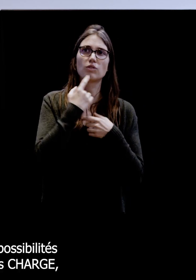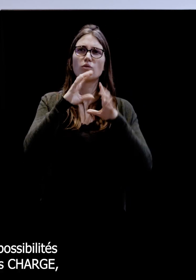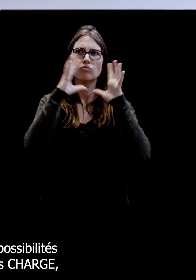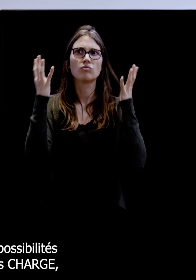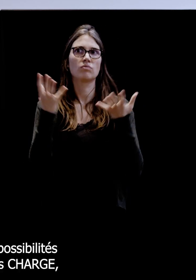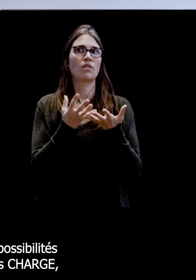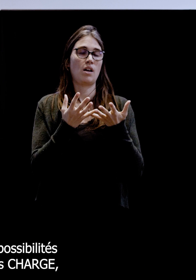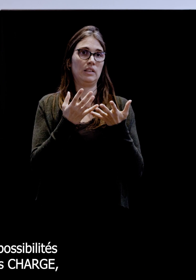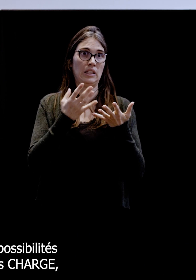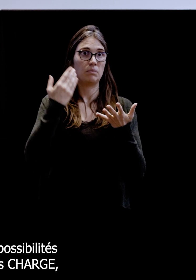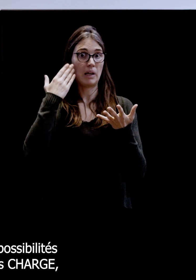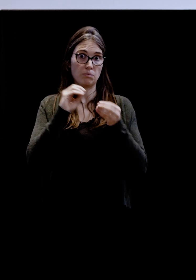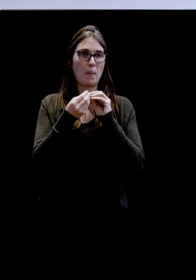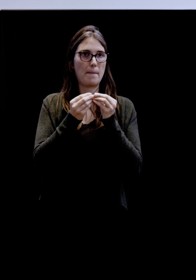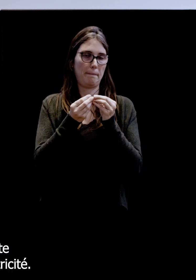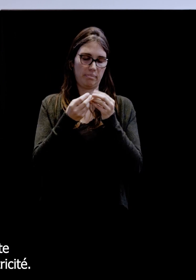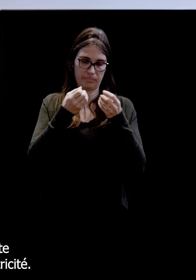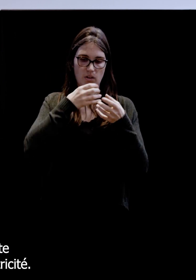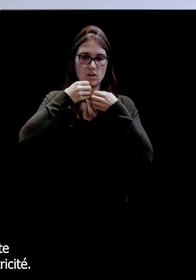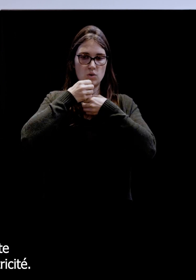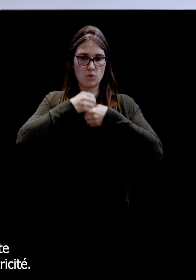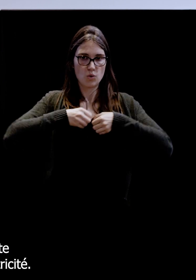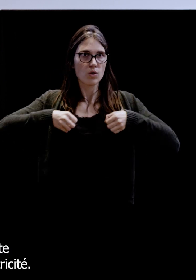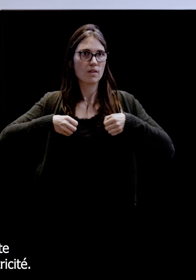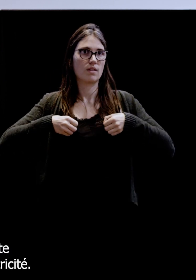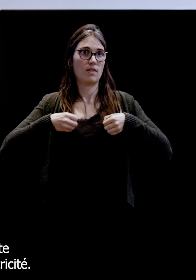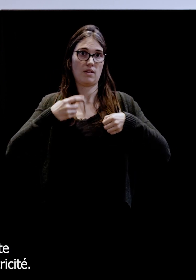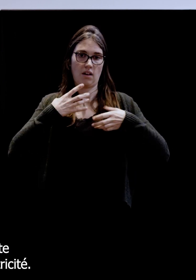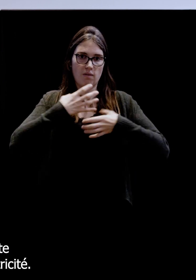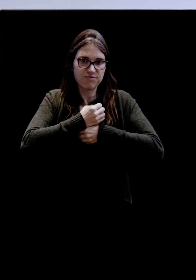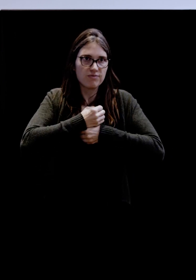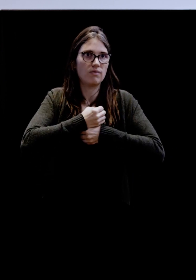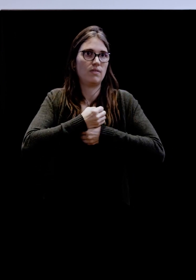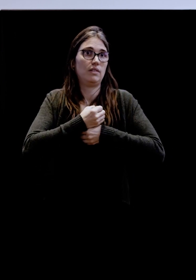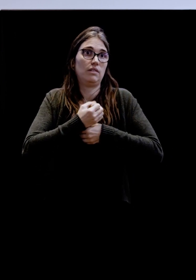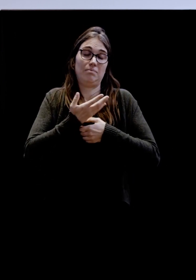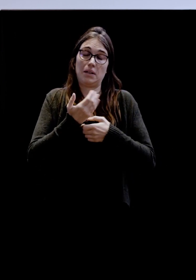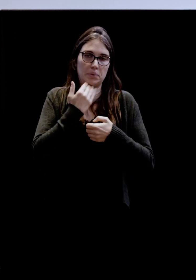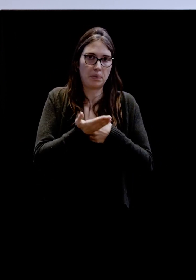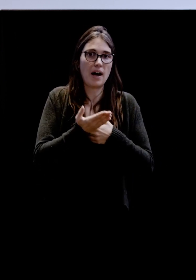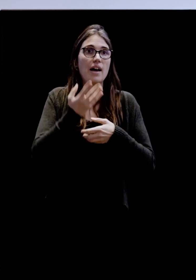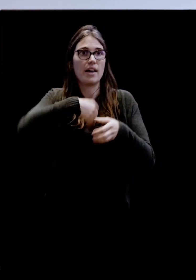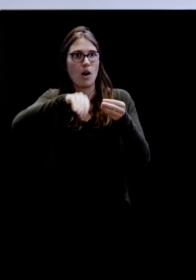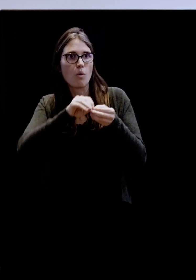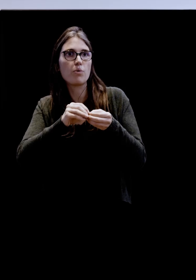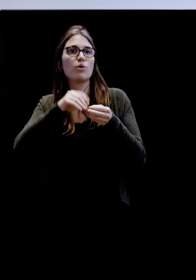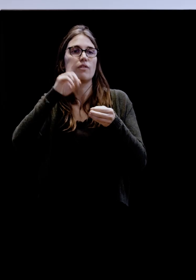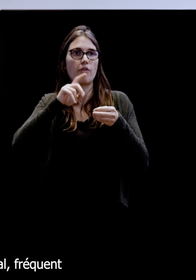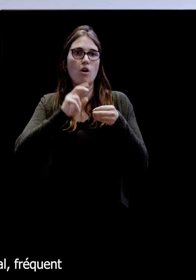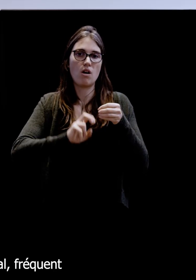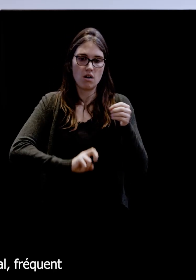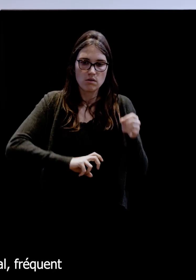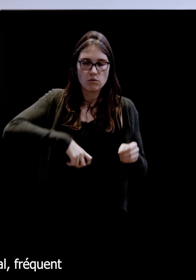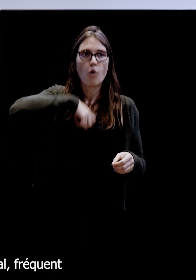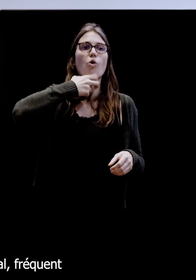de lésions chez les enfants charges, et qui soit correct sur le plan de sa motricité. Donc les reflux,